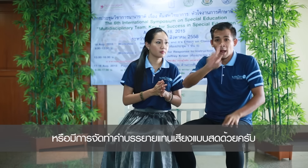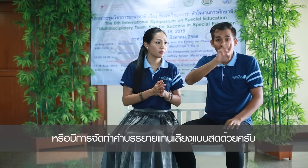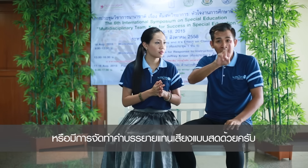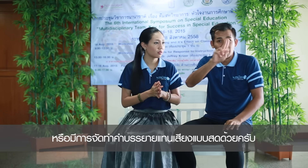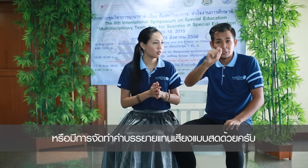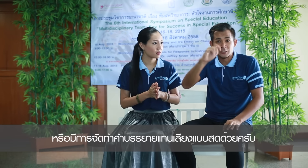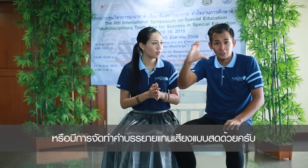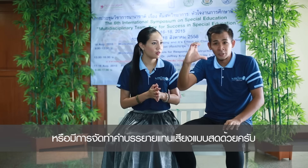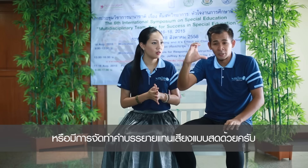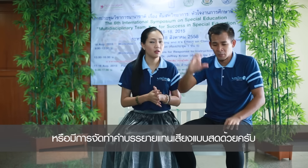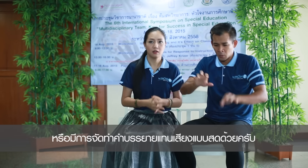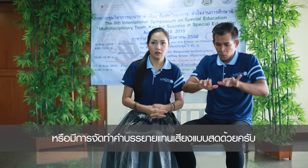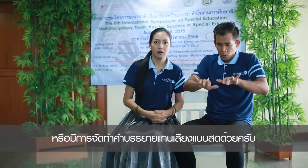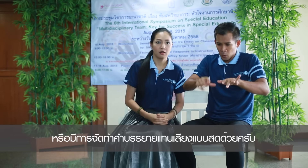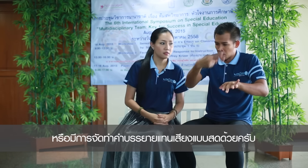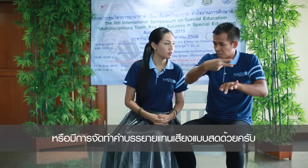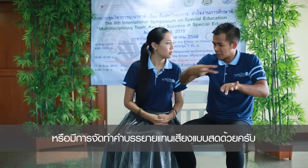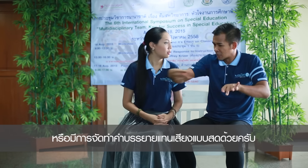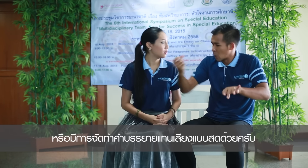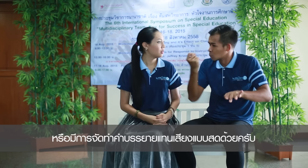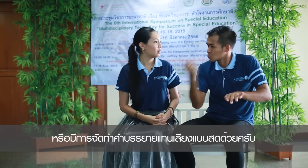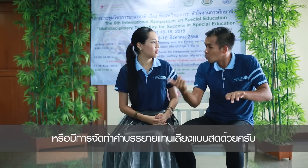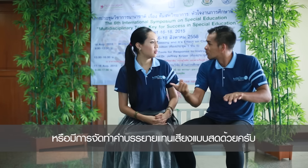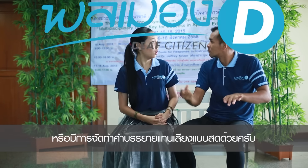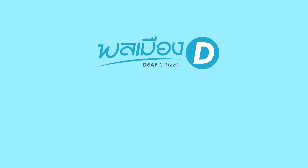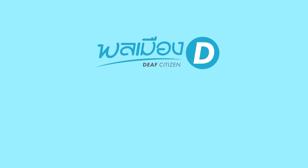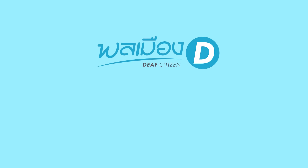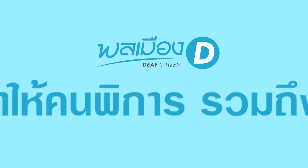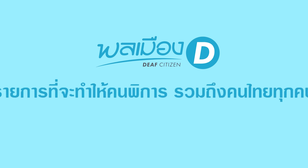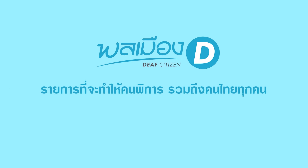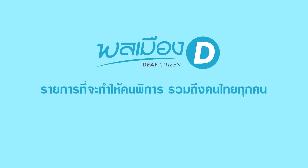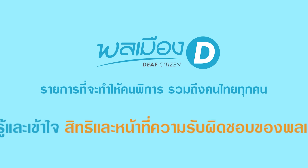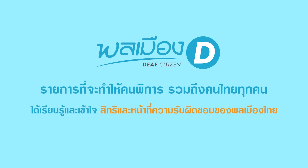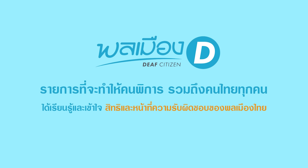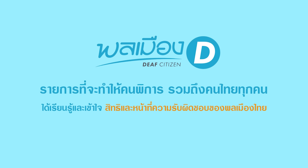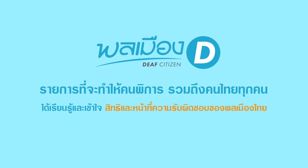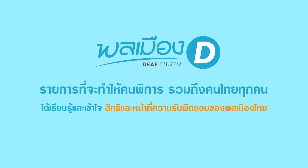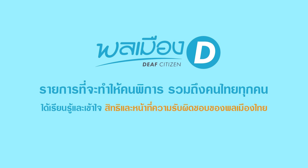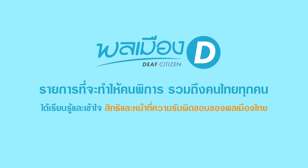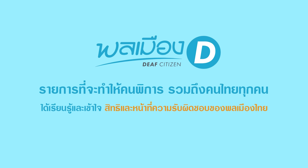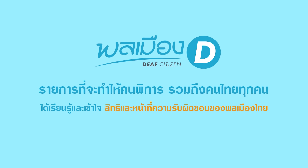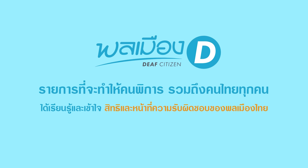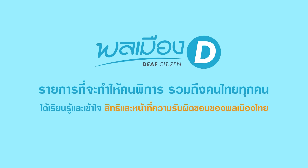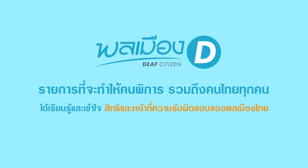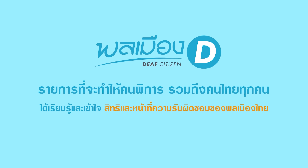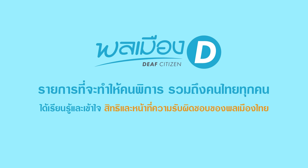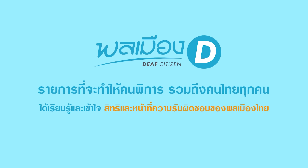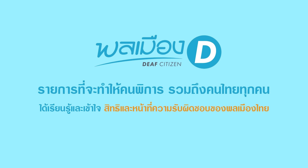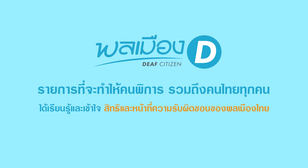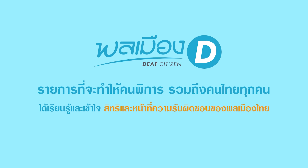ทำคำบรรยายแทนเสียงแบบสดด้วยครับ รายการพลเมืองดีรายการที่จะทำให้คนพิการรวมถึงคนไทยทุกค